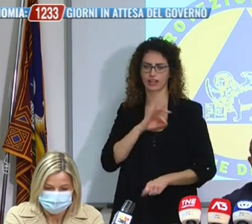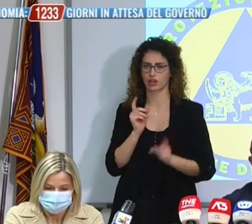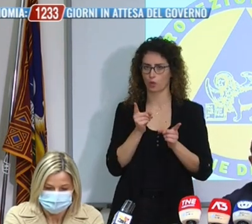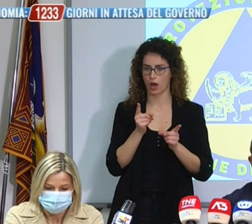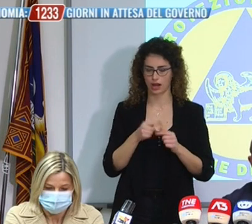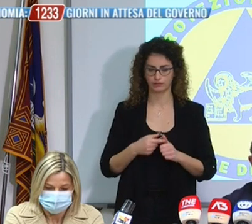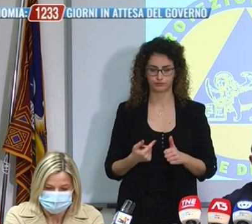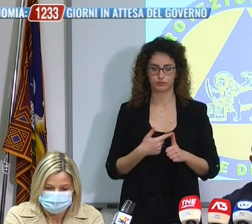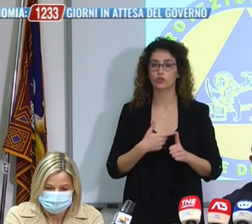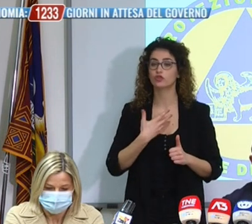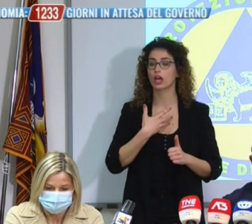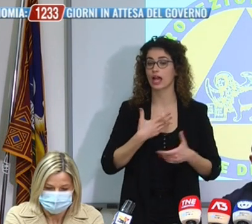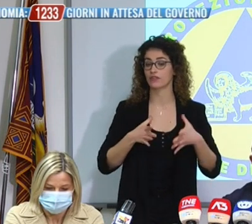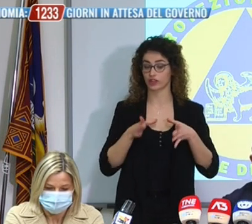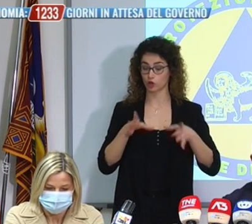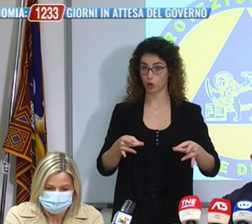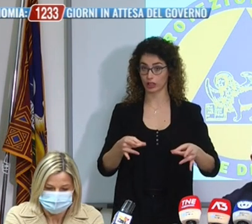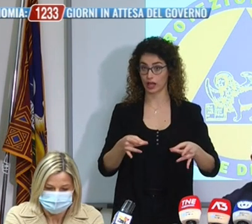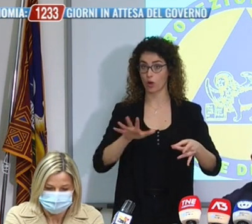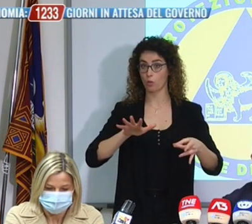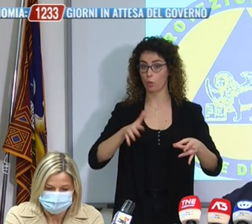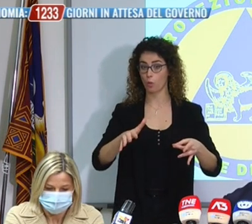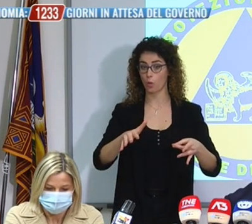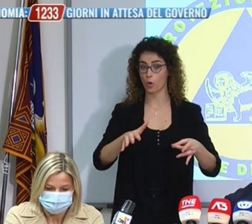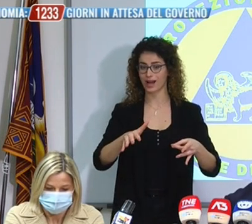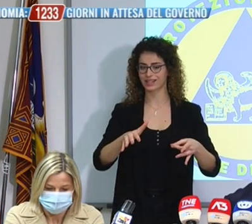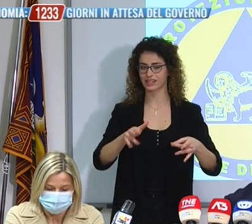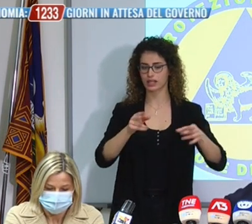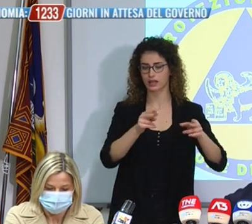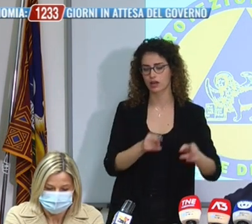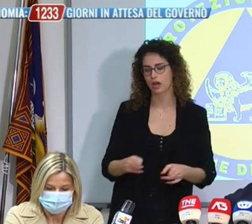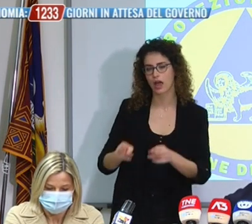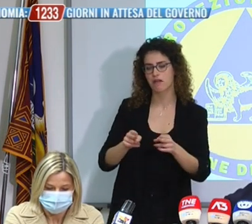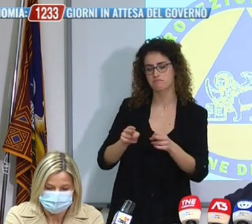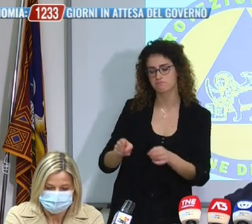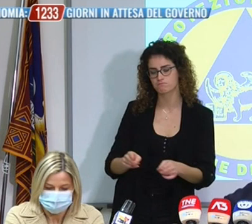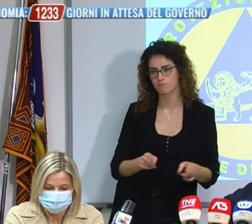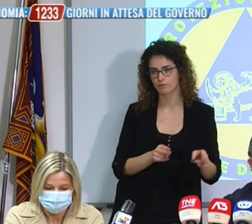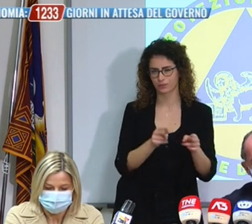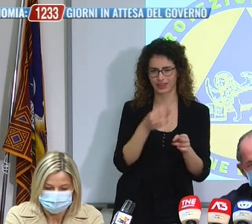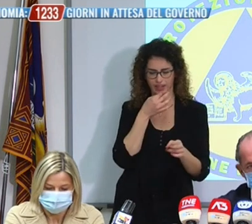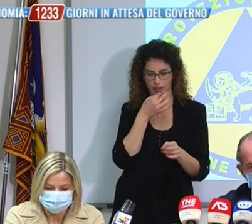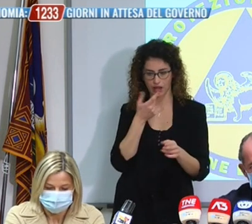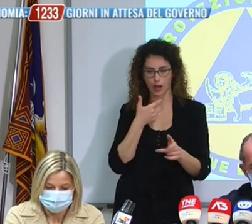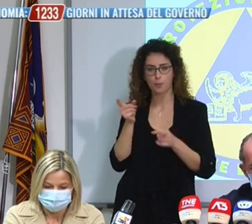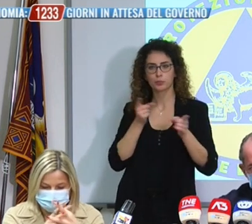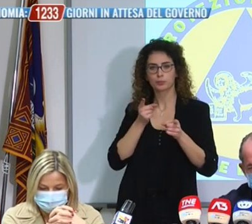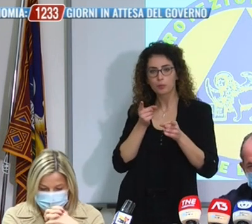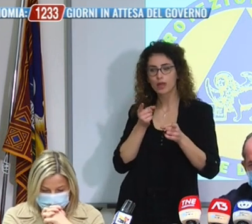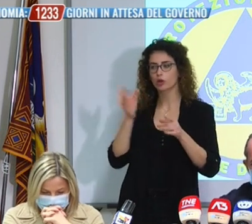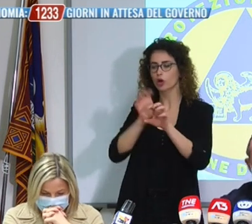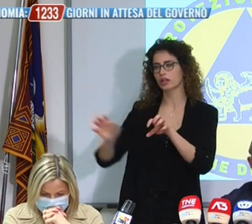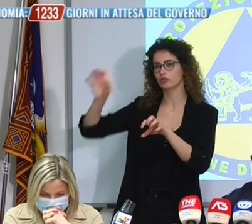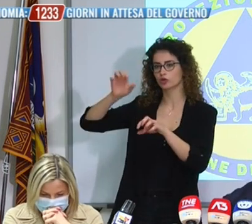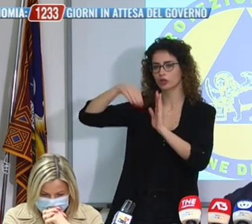che noi abbiamo un'infezione quasi anticiclica, se ci pensate, no? Quando gli altri calavano noi crescevamo, quando gli